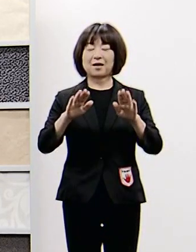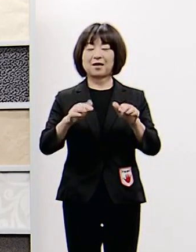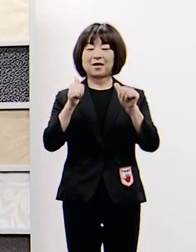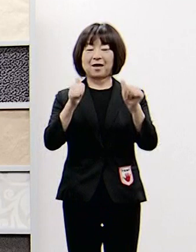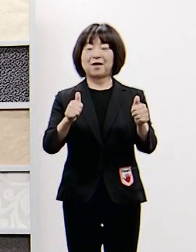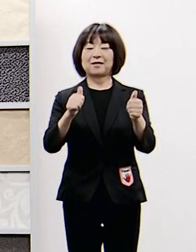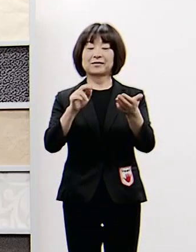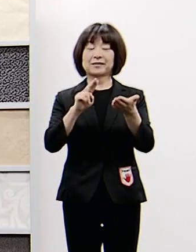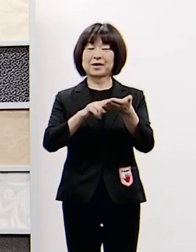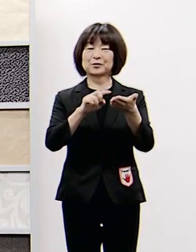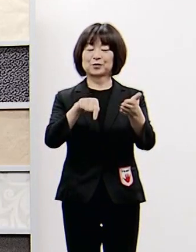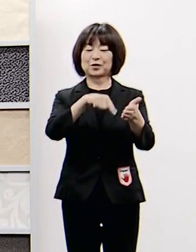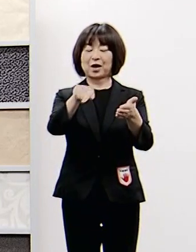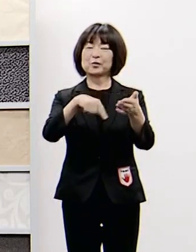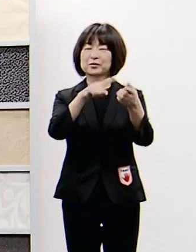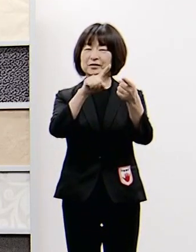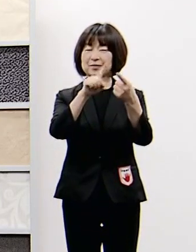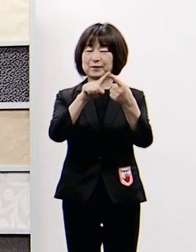踏まえまして